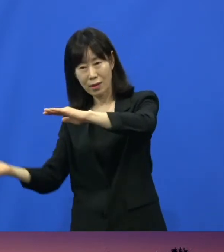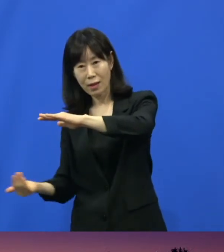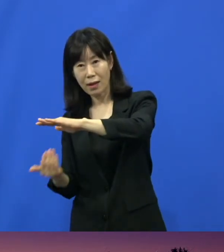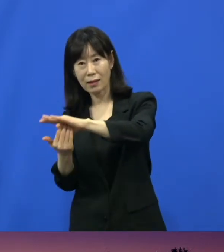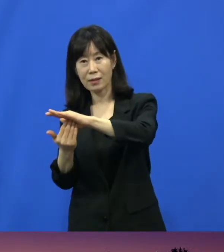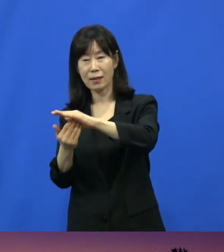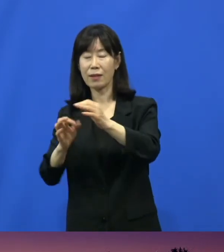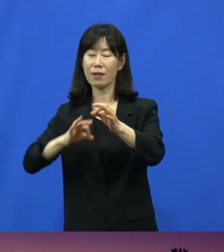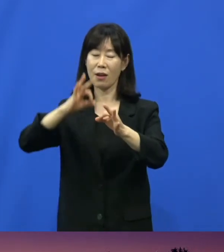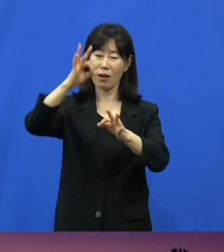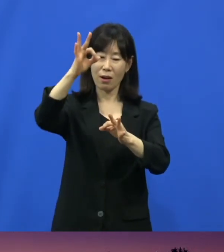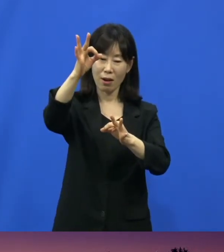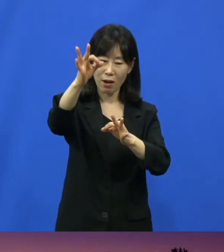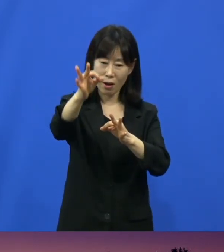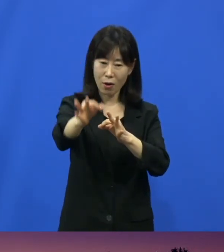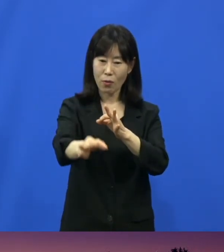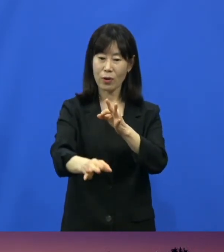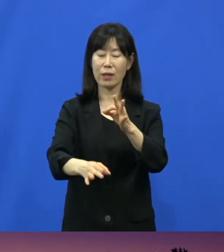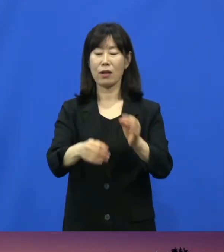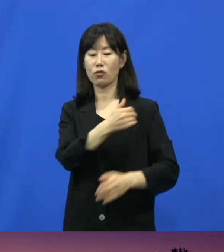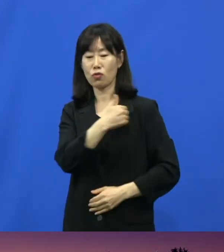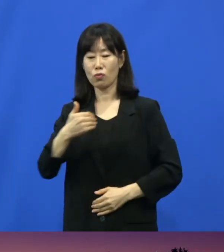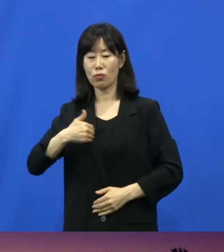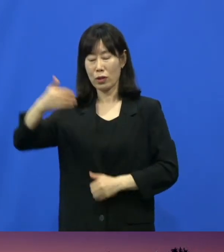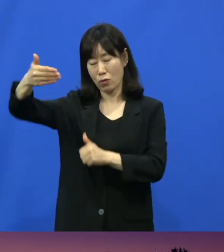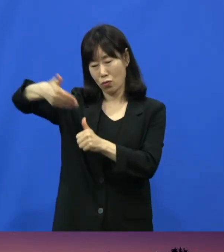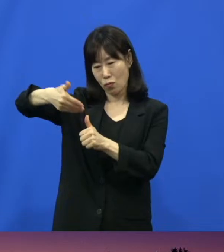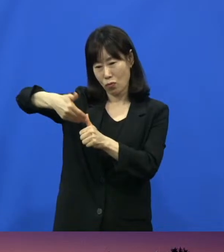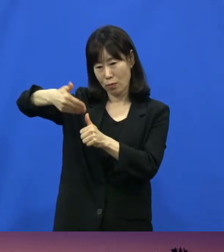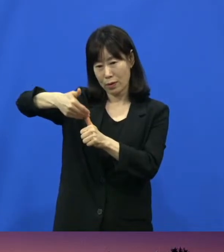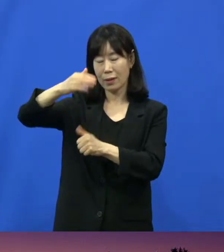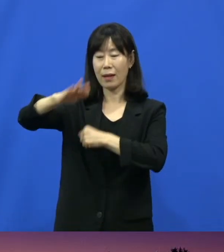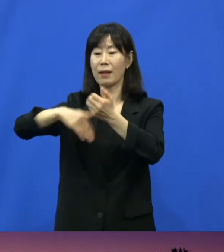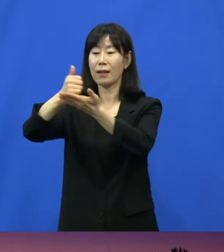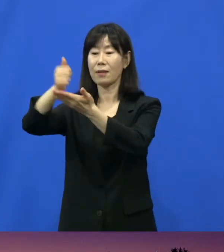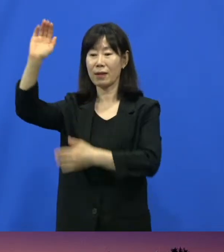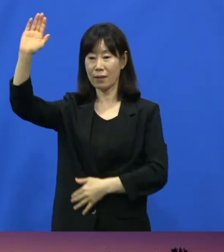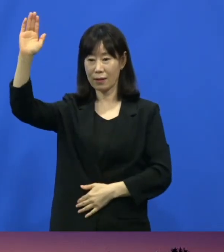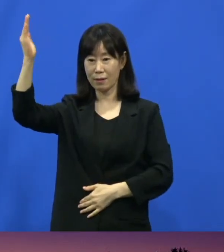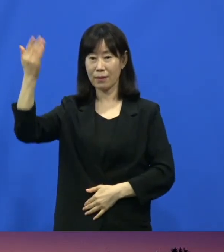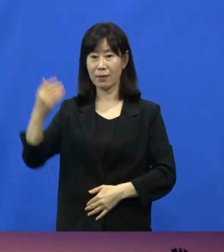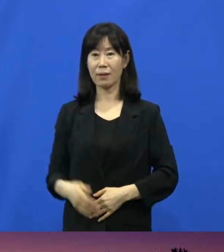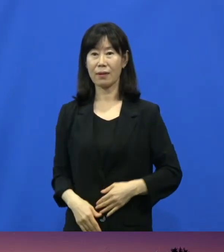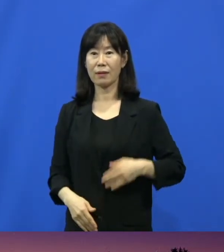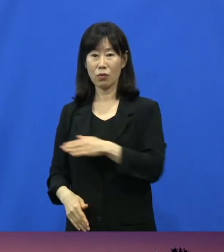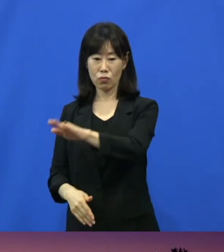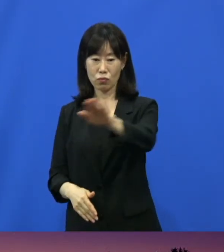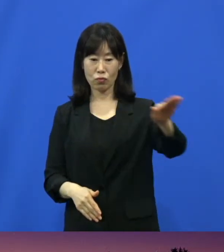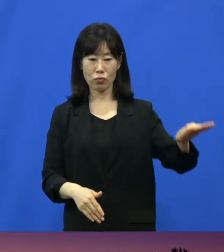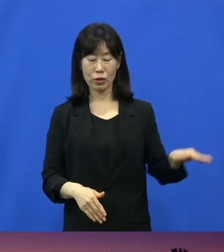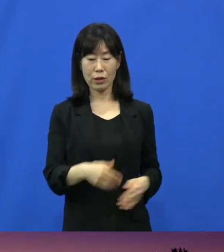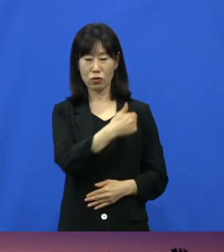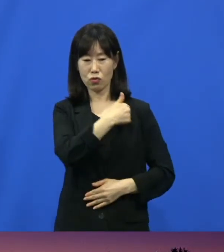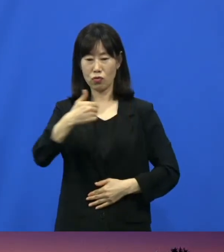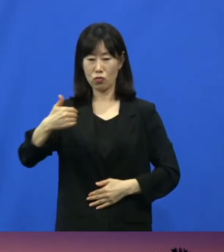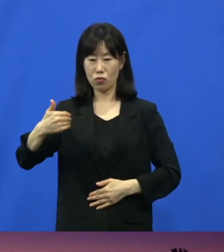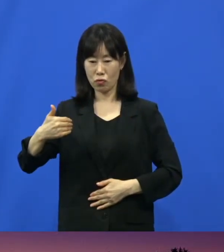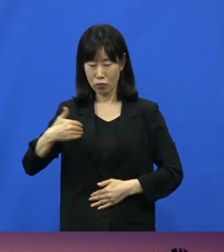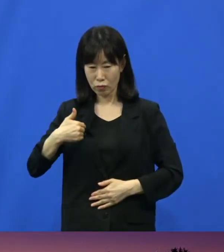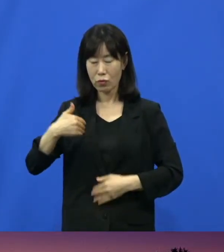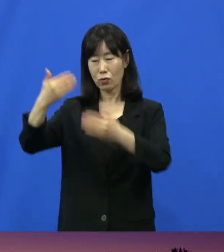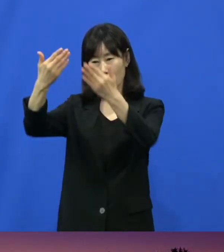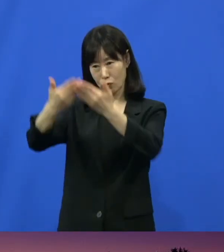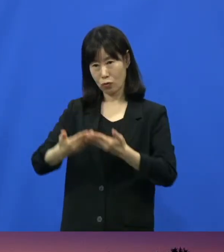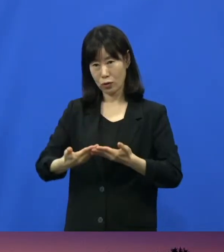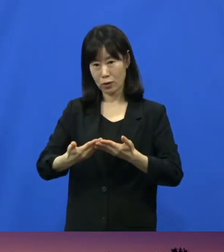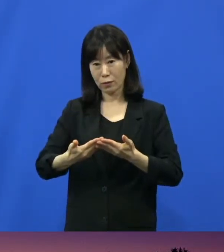그분은 영원토록 충분하신 분입니다. 우리를 충분히 만족시켜 주실